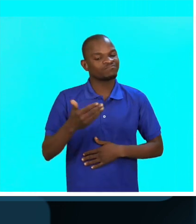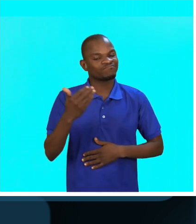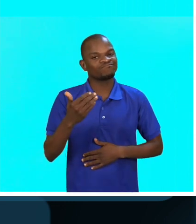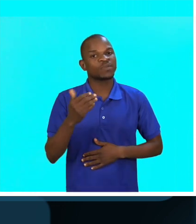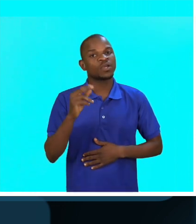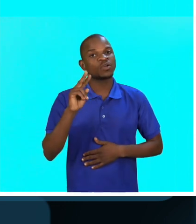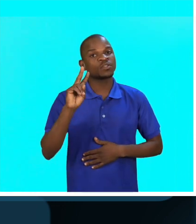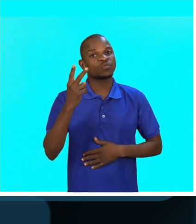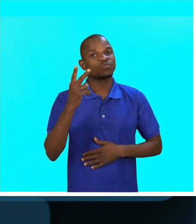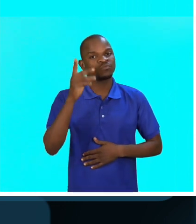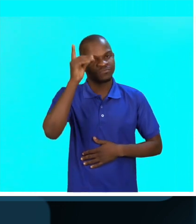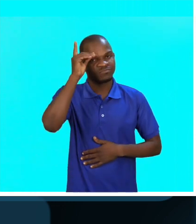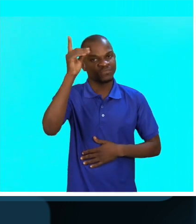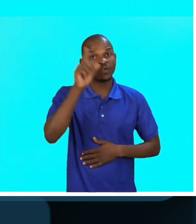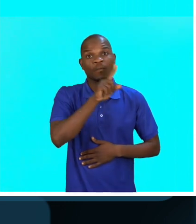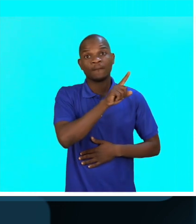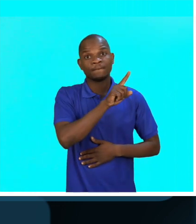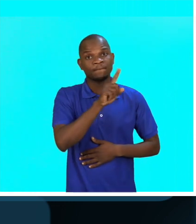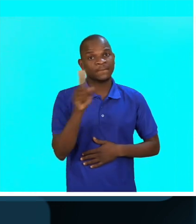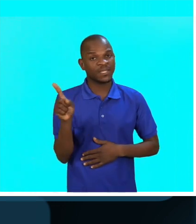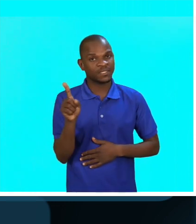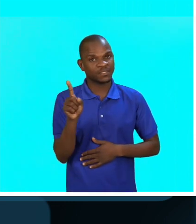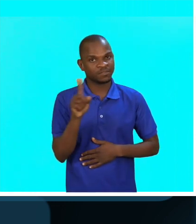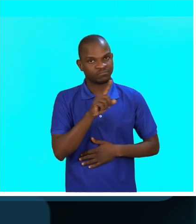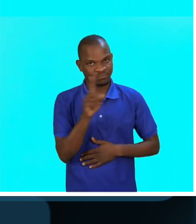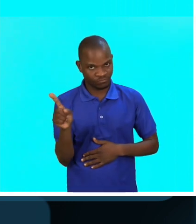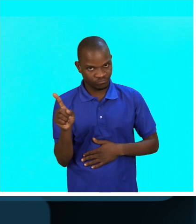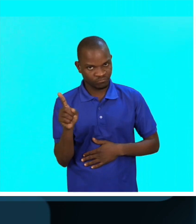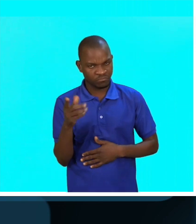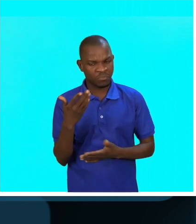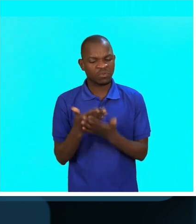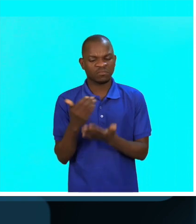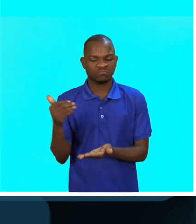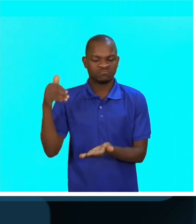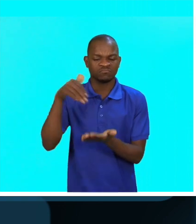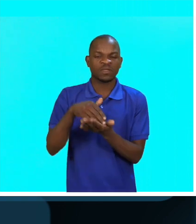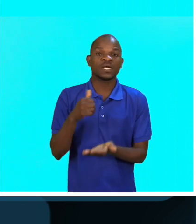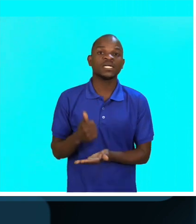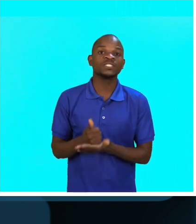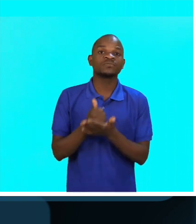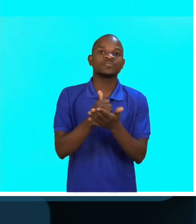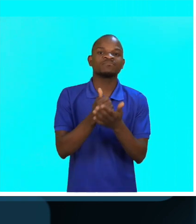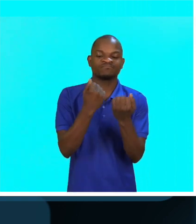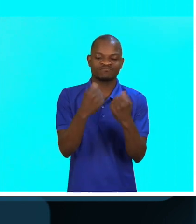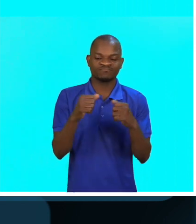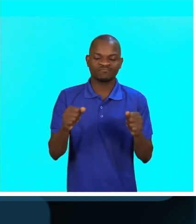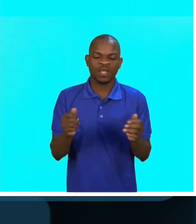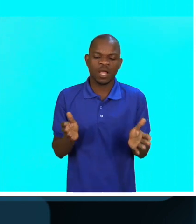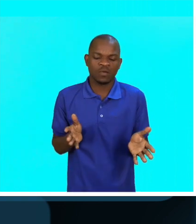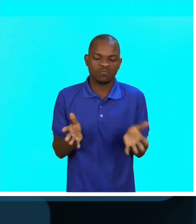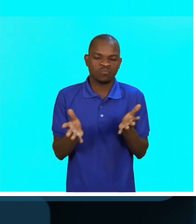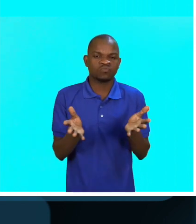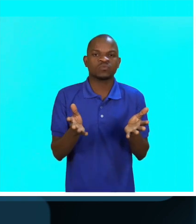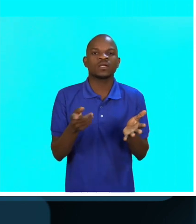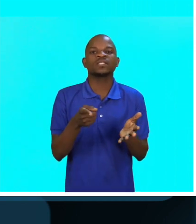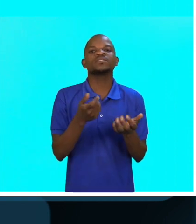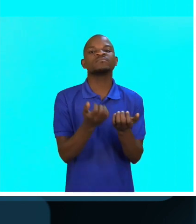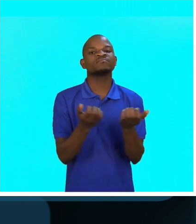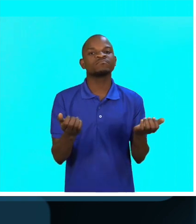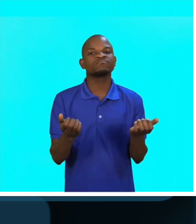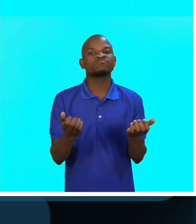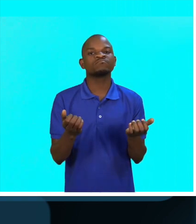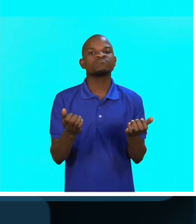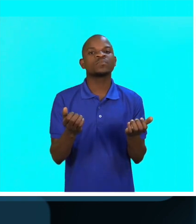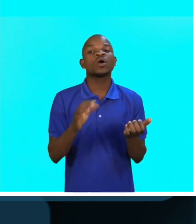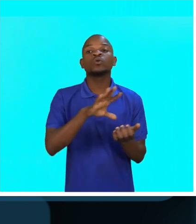nessas atividades a cuidar dessas crianças. Então, todos aqueles que vêm para almoçar nesse dia conosco, né, além de ser um